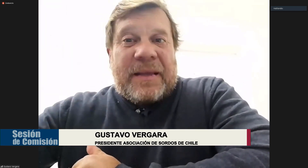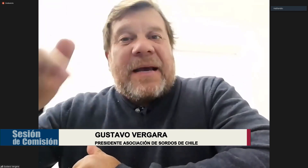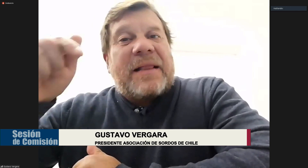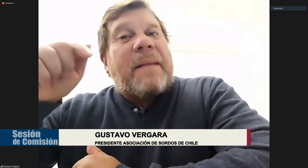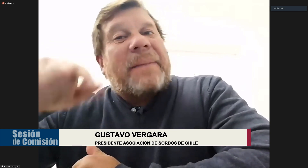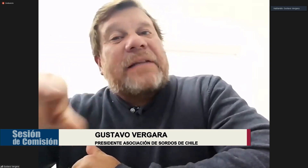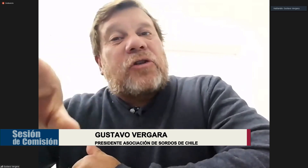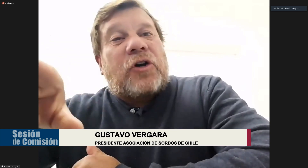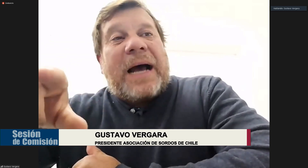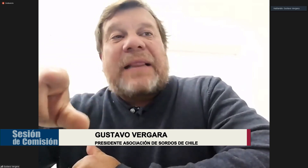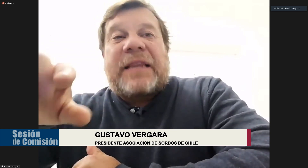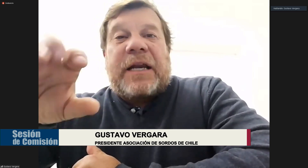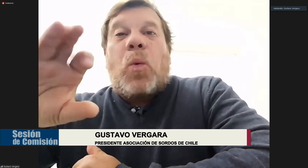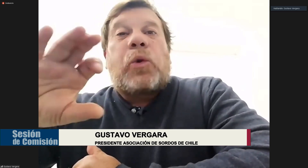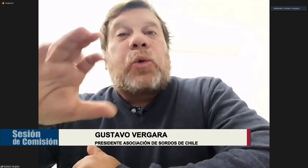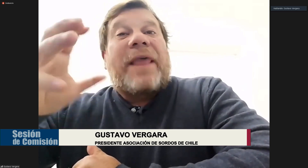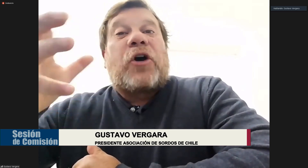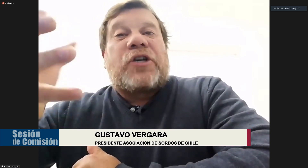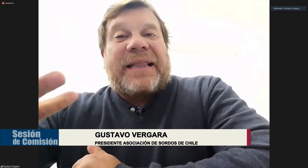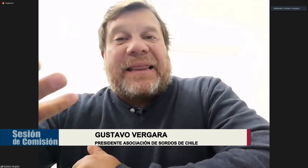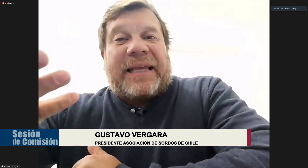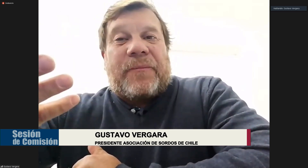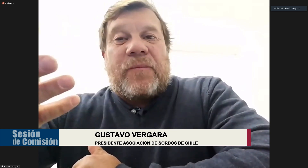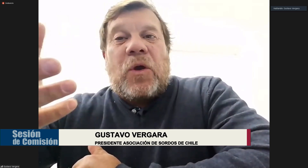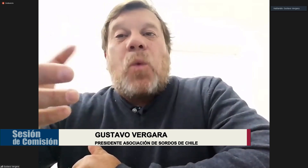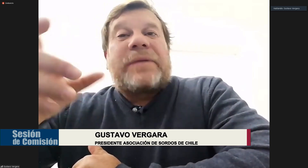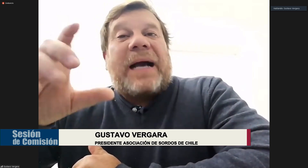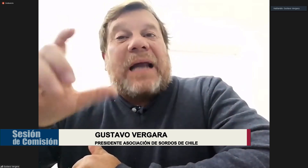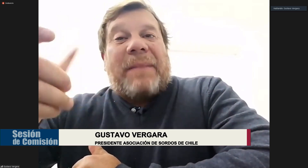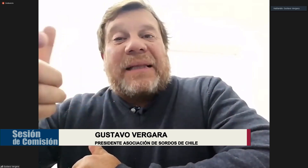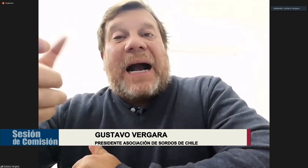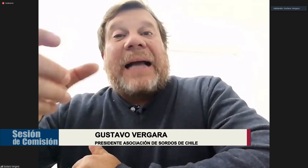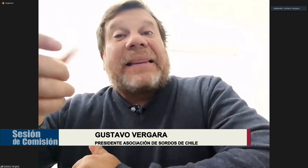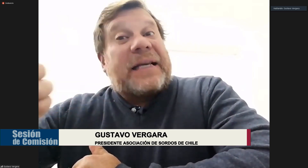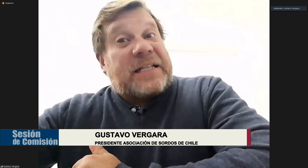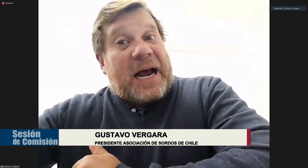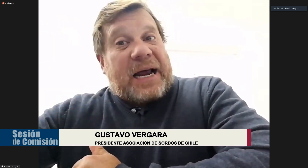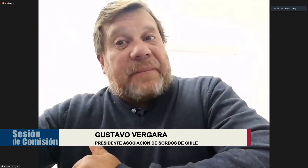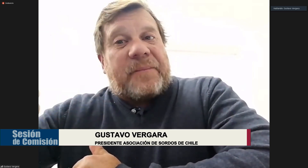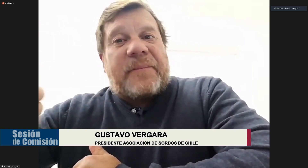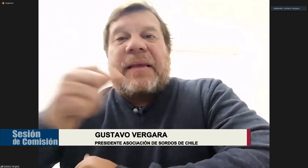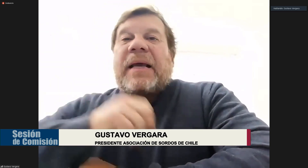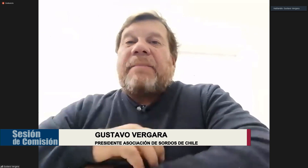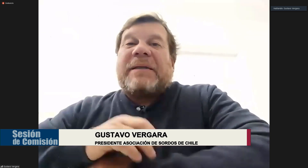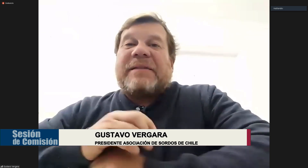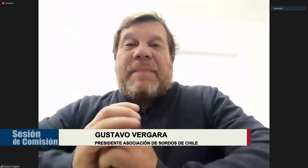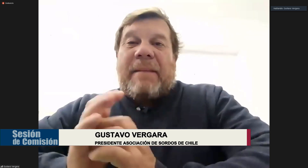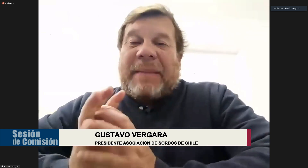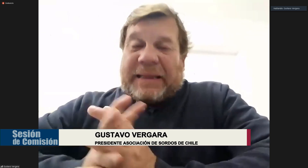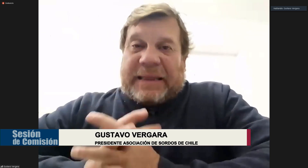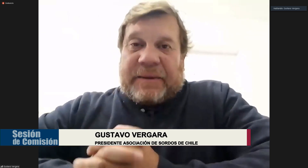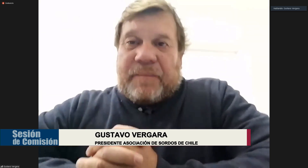estas personas tienen cultura de oyente, usan gramática castellana principalmente.